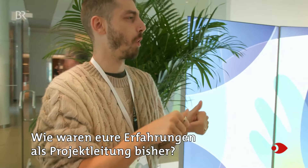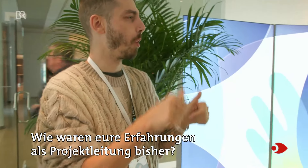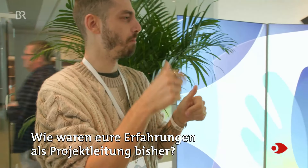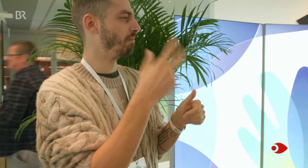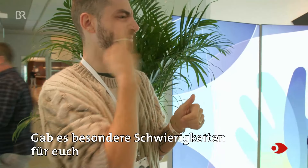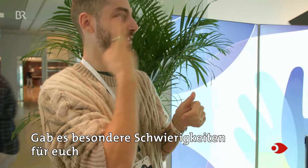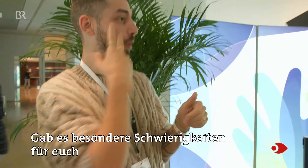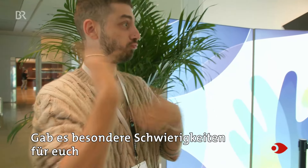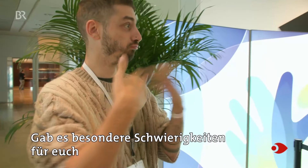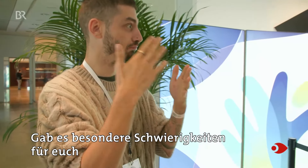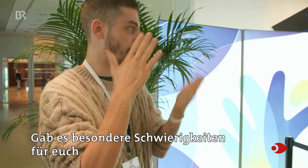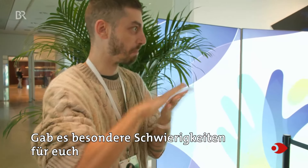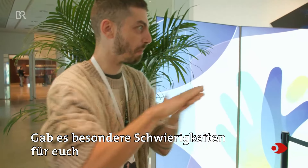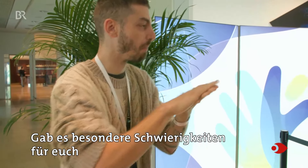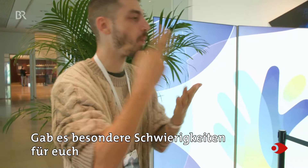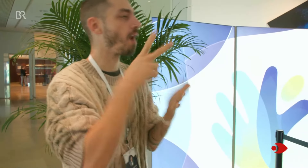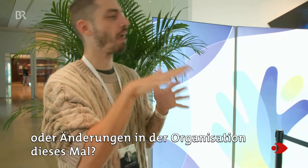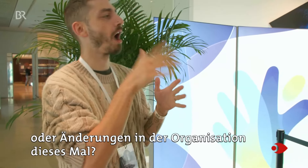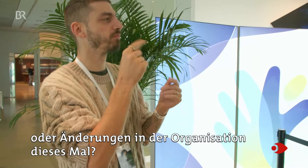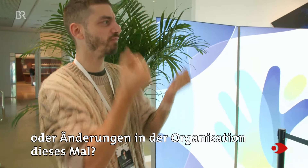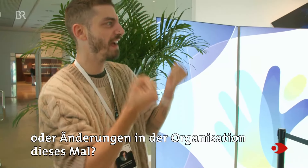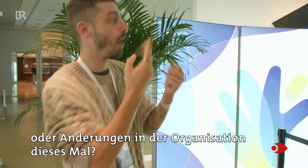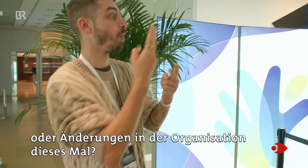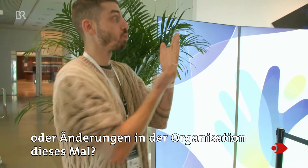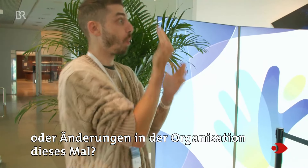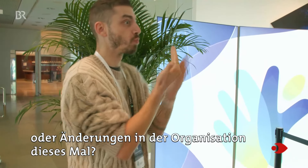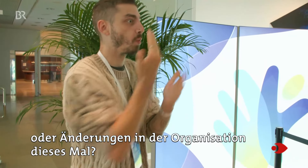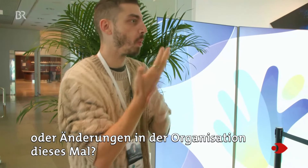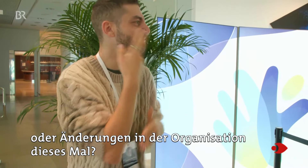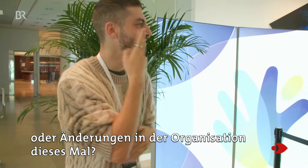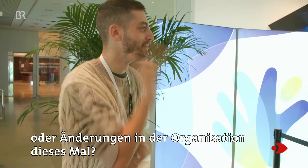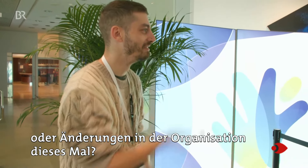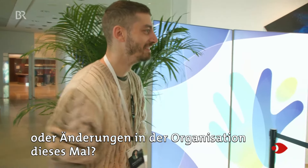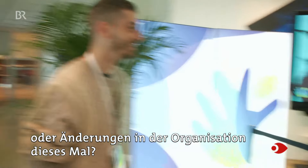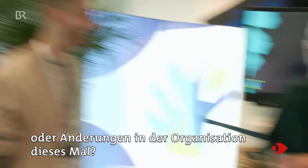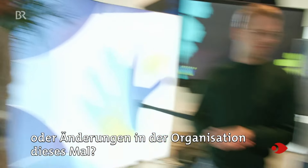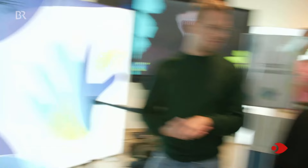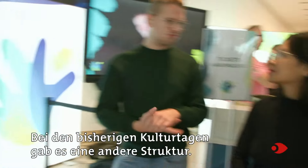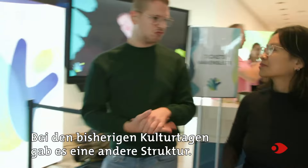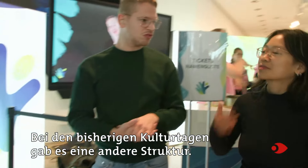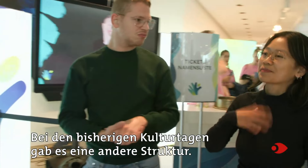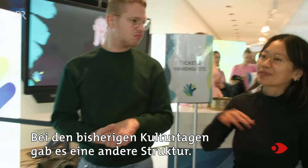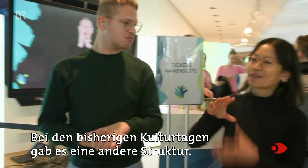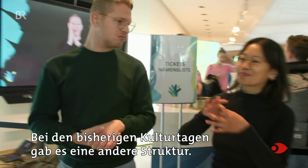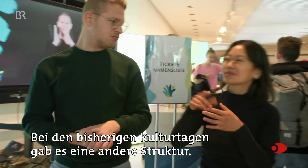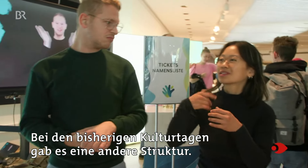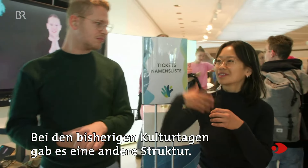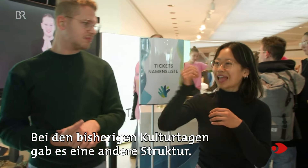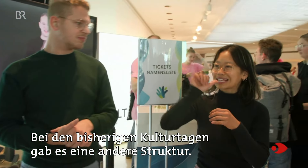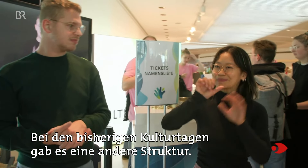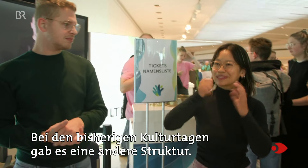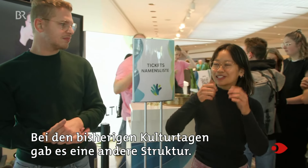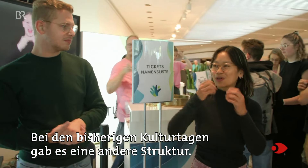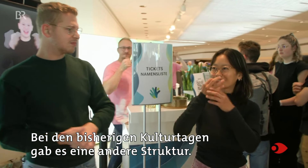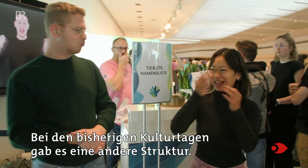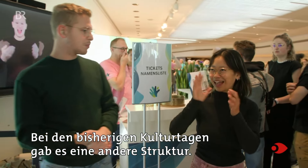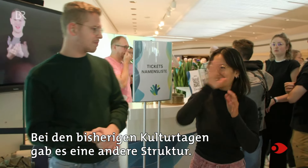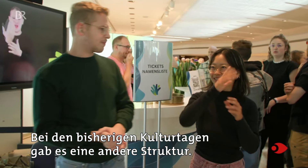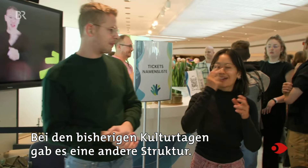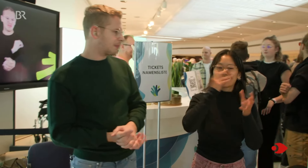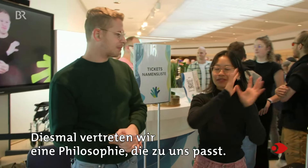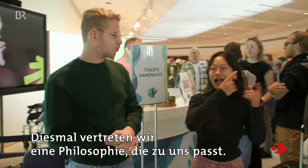Projektleitung bisher? Gab es besondere Schwierigkeiten für euch oder Änderungen in der Organisation dieses Mal? Bei den bisherigen Kulturtagen gab es eine